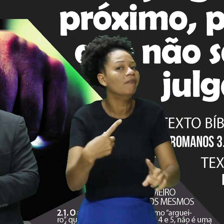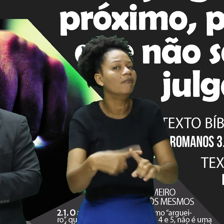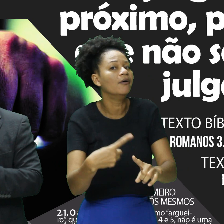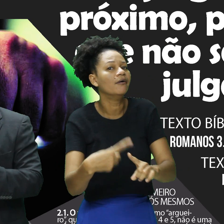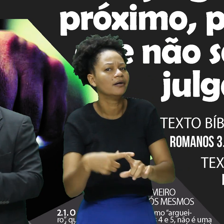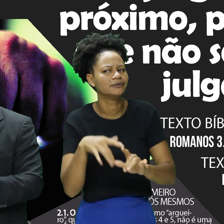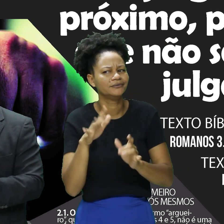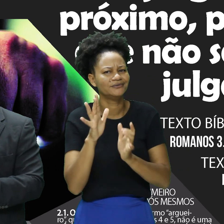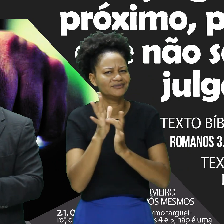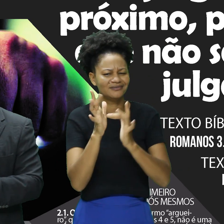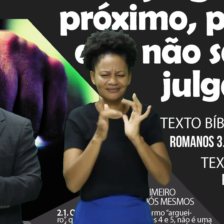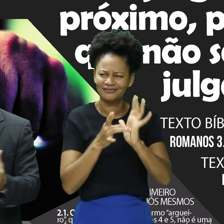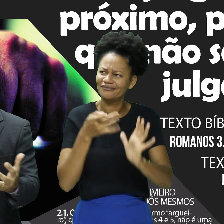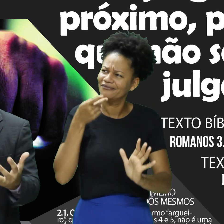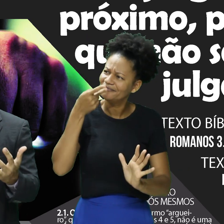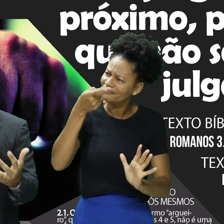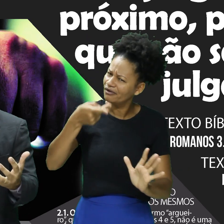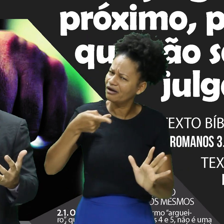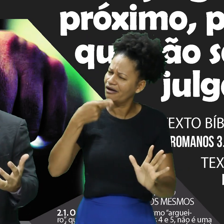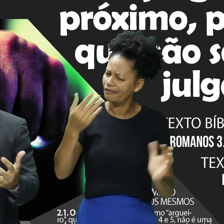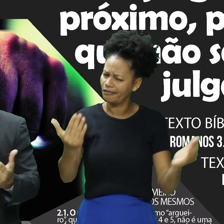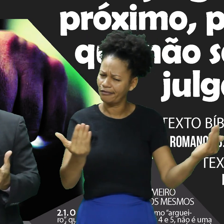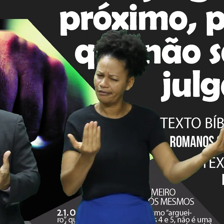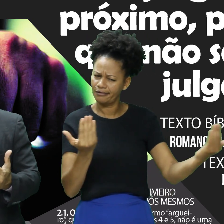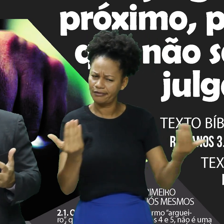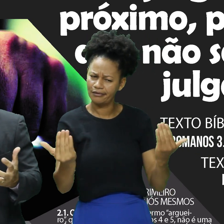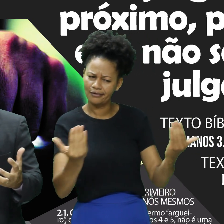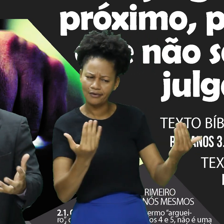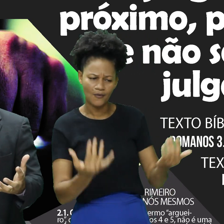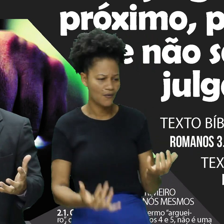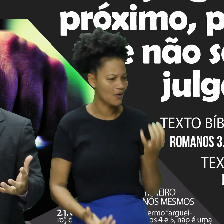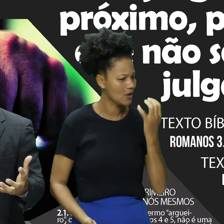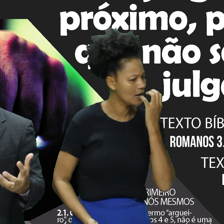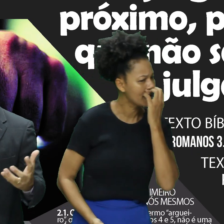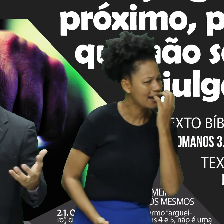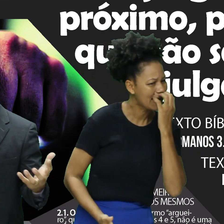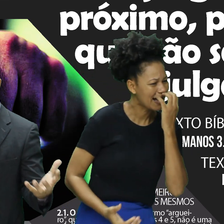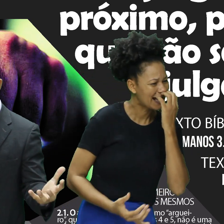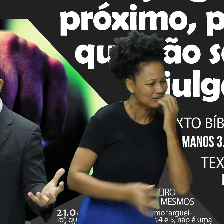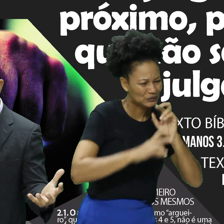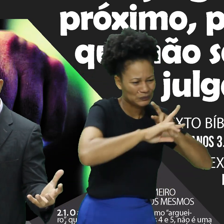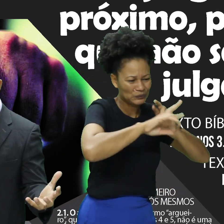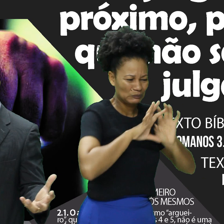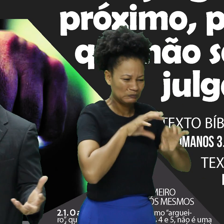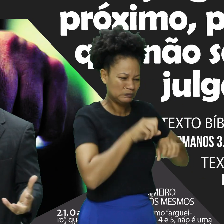que Jesus fala? Ele compara com os cães e os porcos